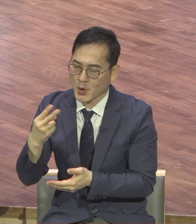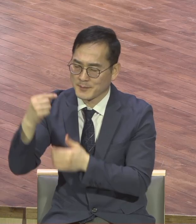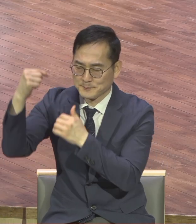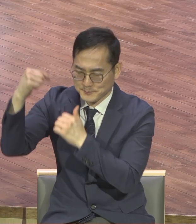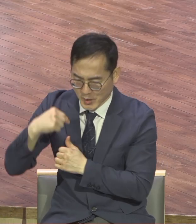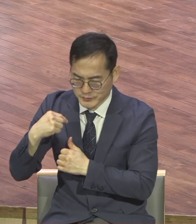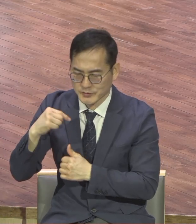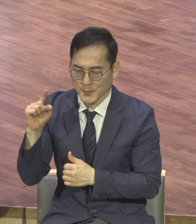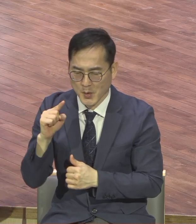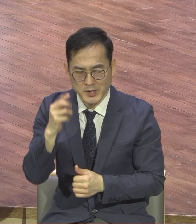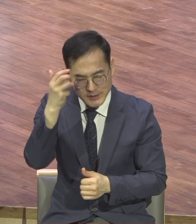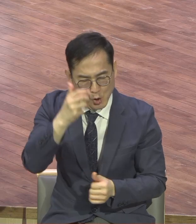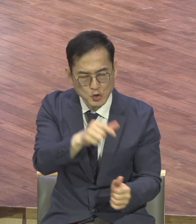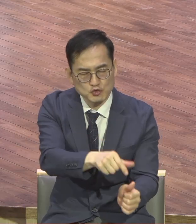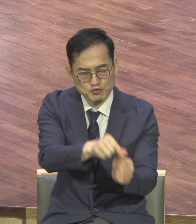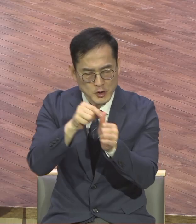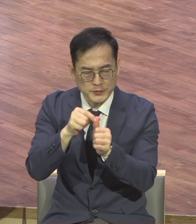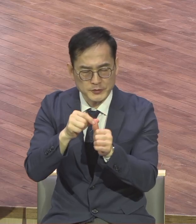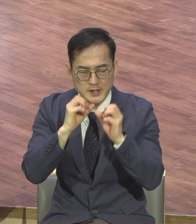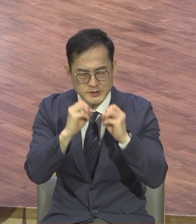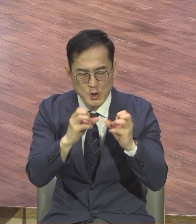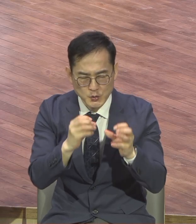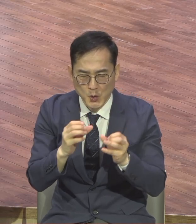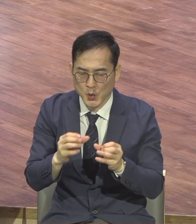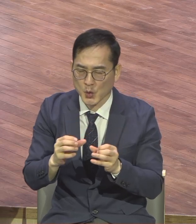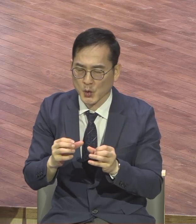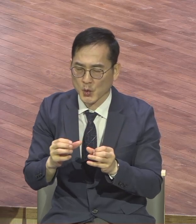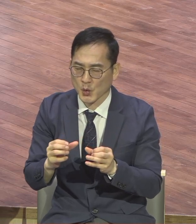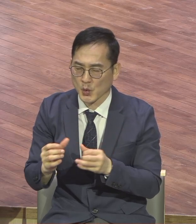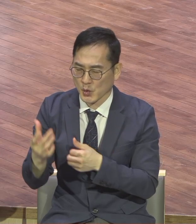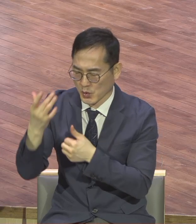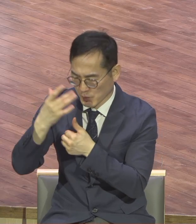이 영혼 구원 성교의 남은 자가 되게 하여